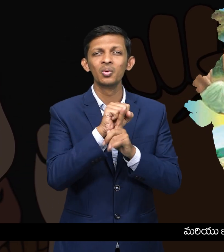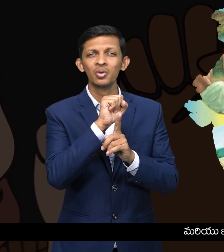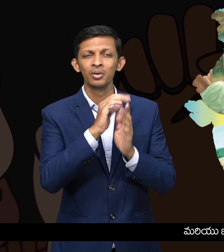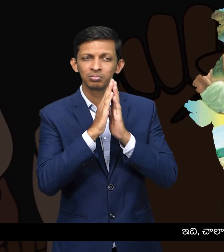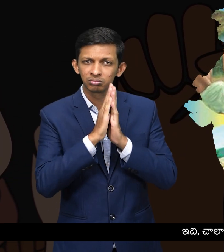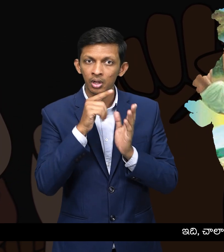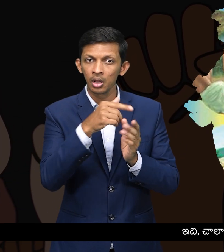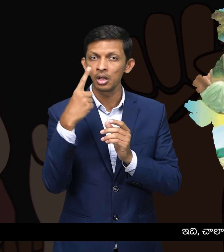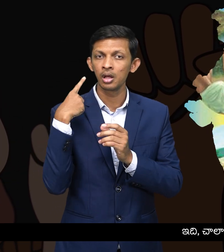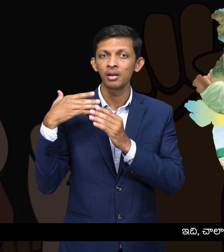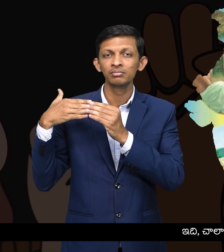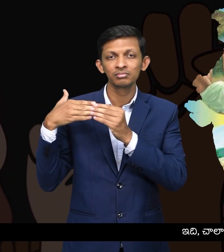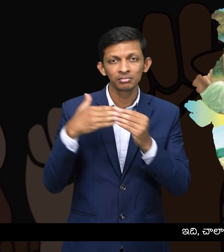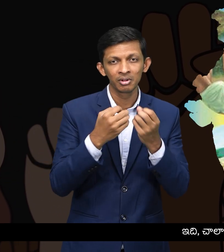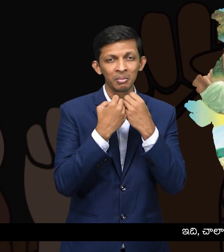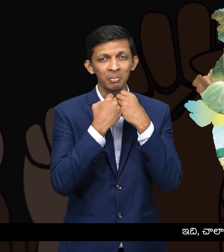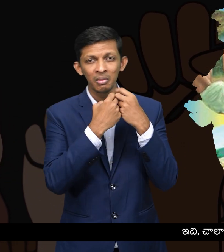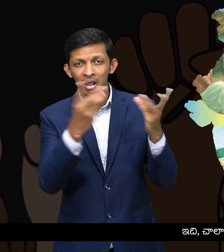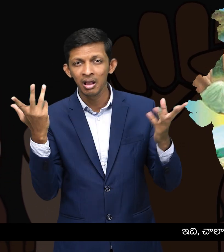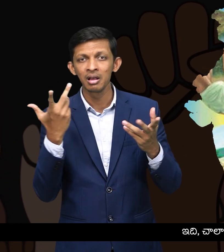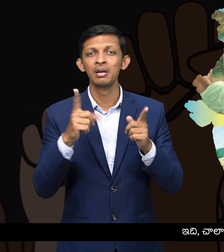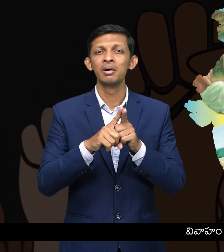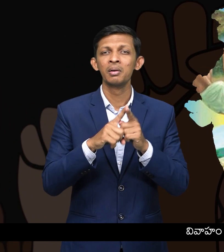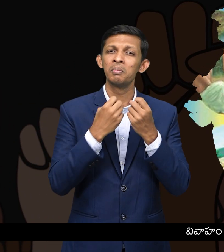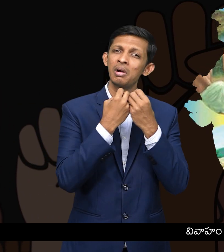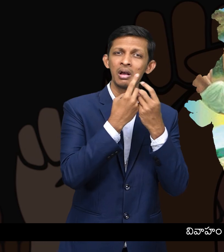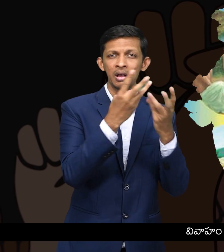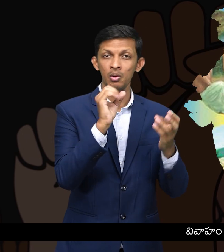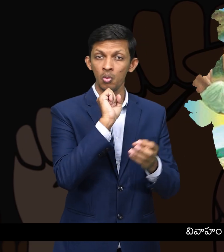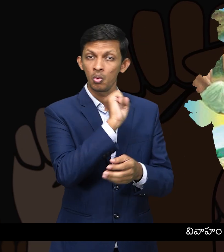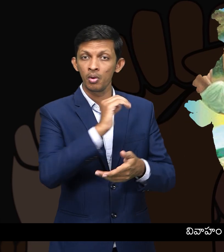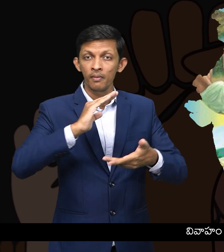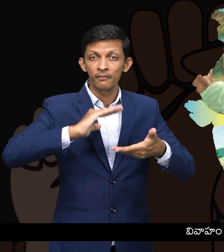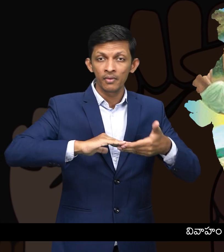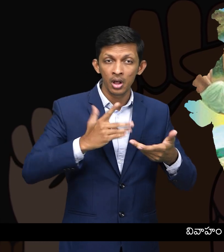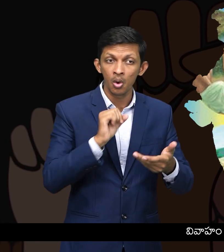ఆరాధిస్తారు. ఇది చాలామంది వారి కులంలోని వారినే వివాహం చేసుకోవడానికి దారితీసింది.